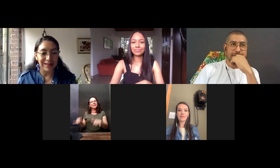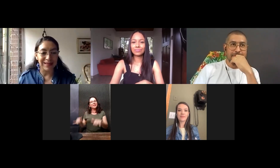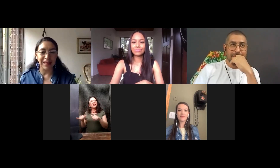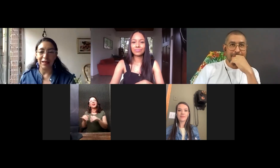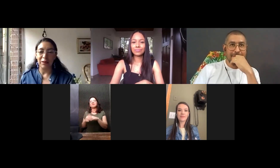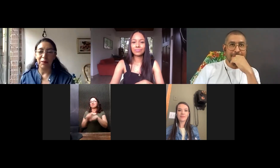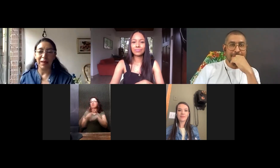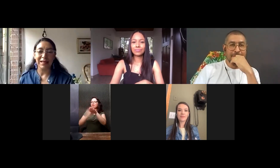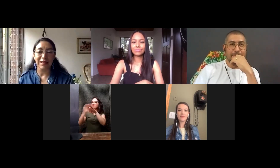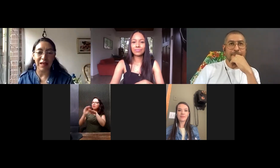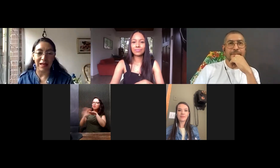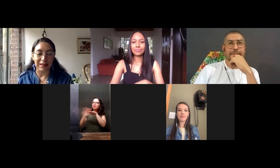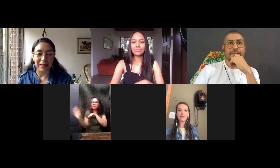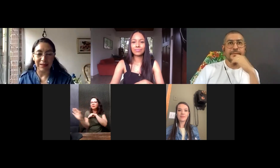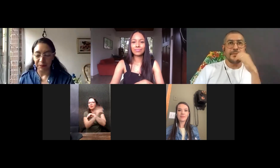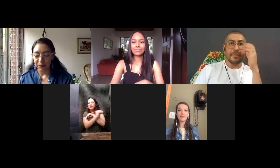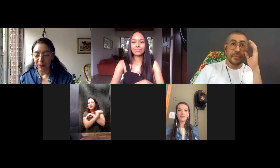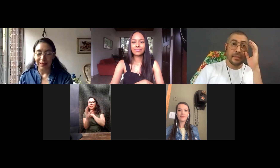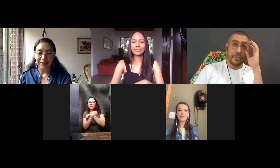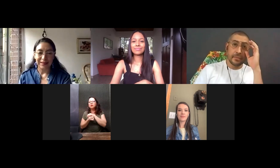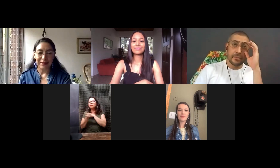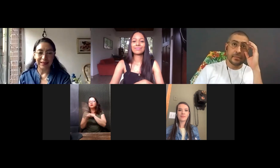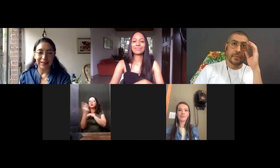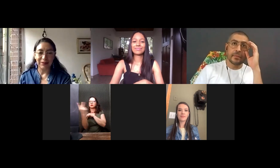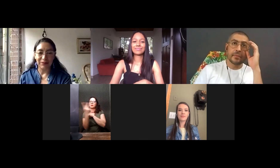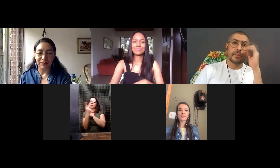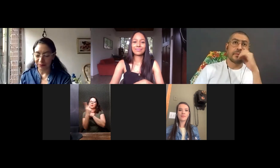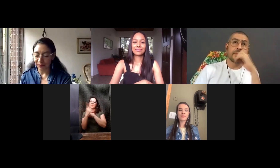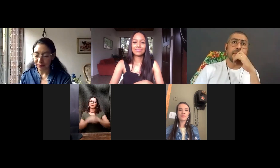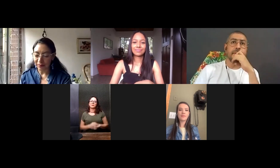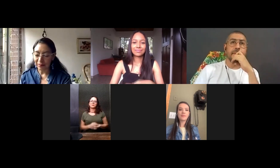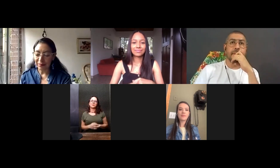para este viernes.